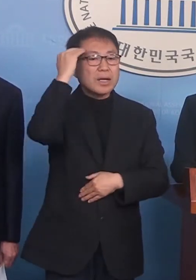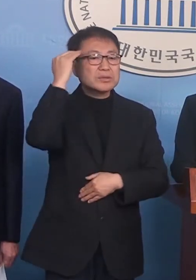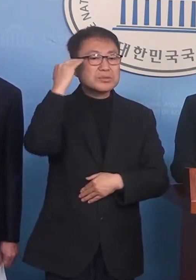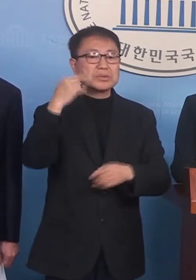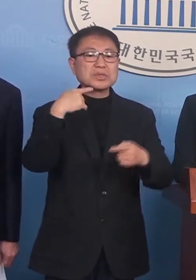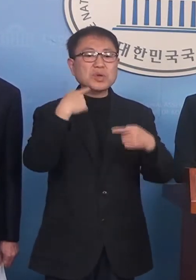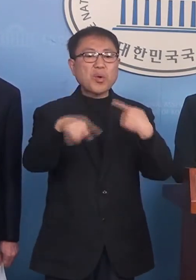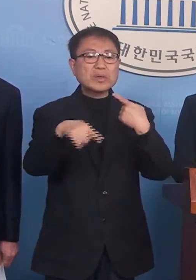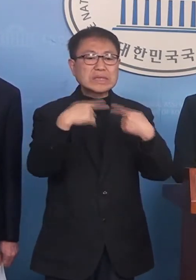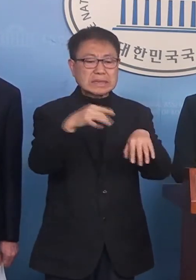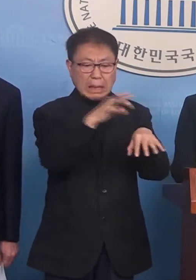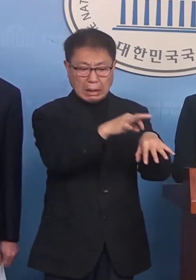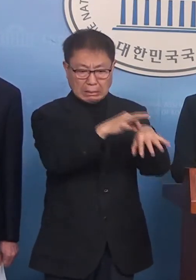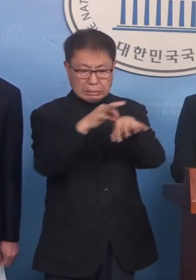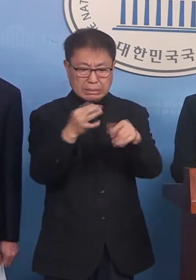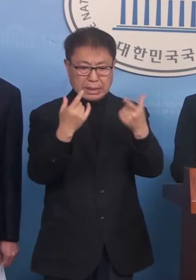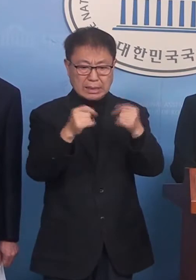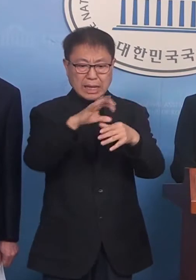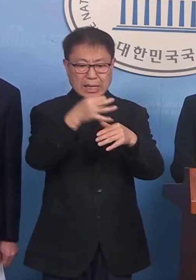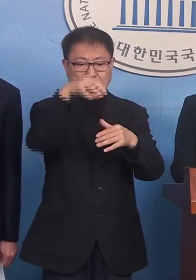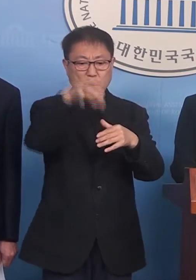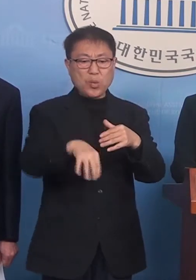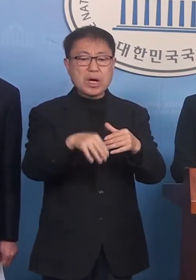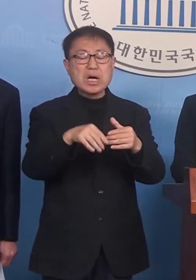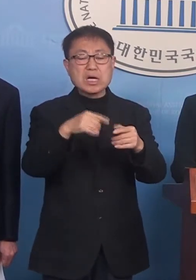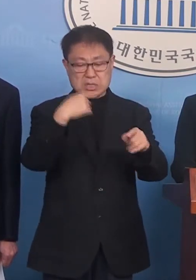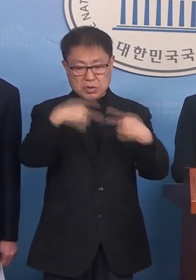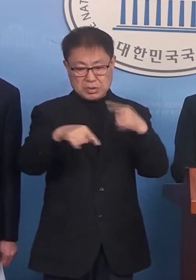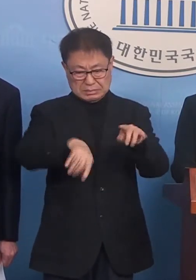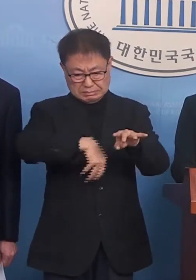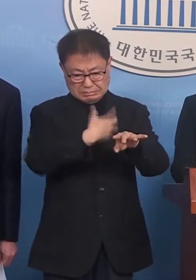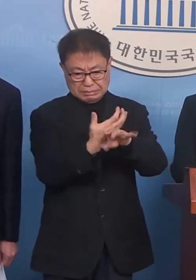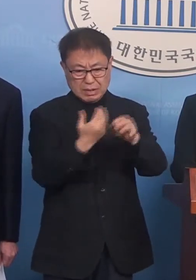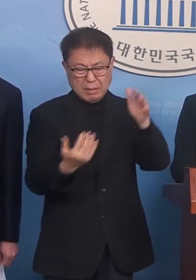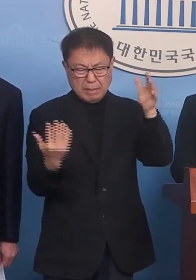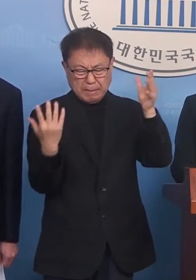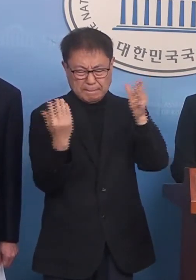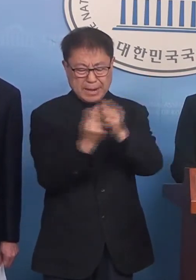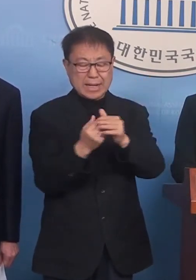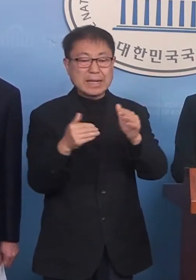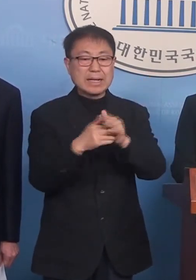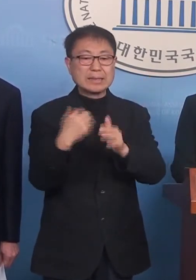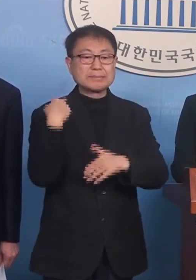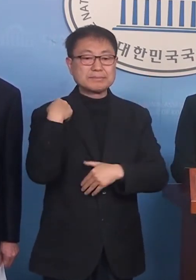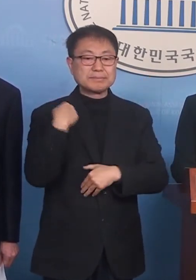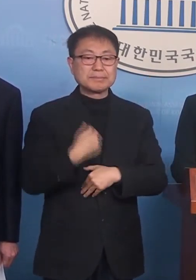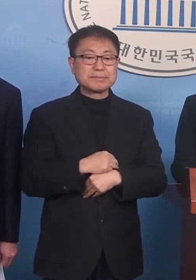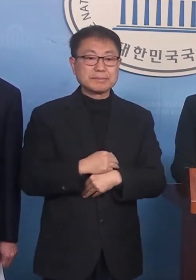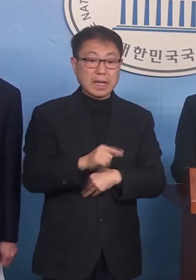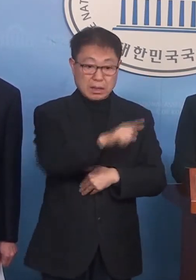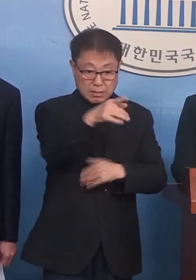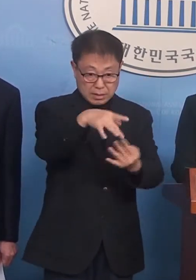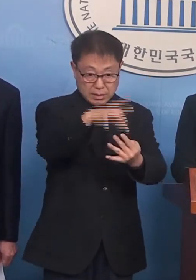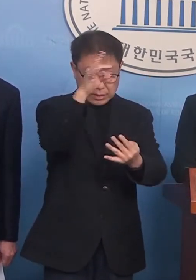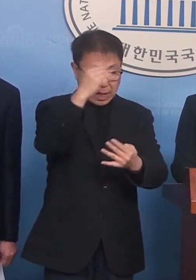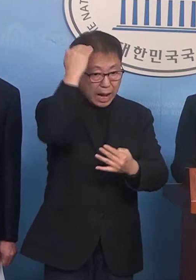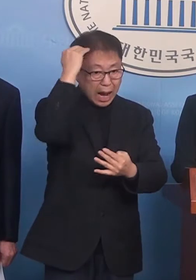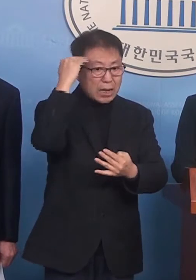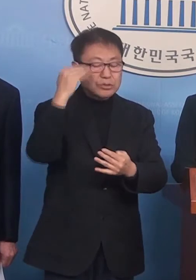정치의 축소판이라 불리는 안양에서 정치개혁을 완수하겠습니다. 안양 시민들의 선택이